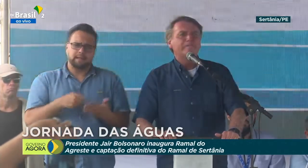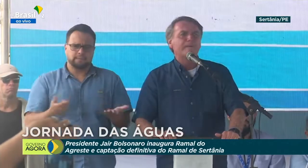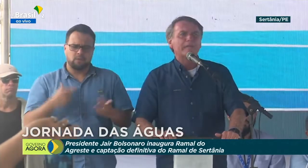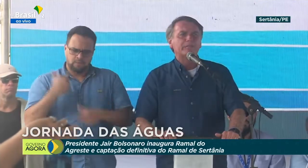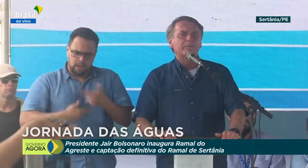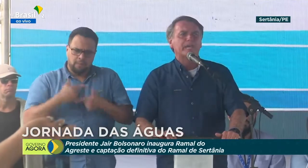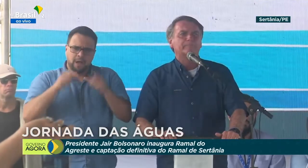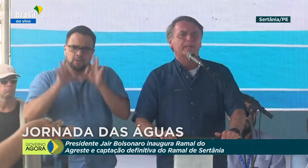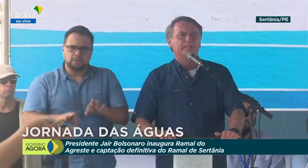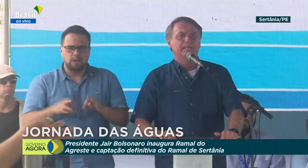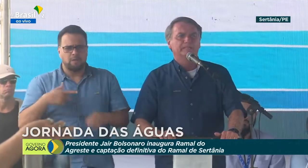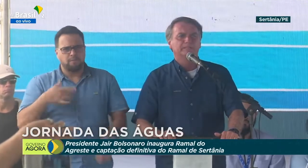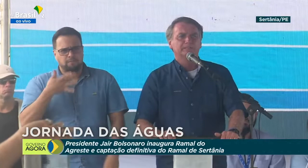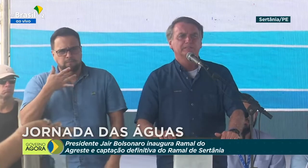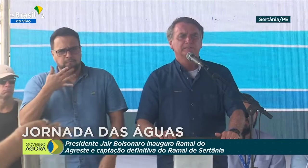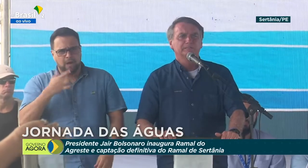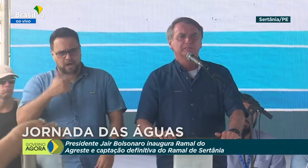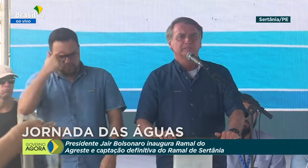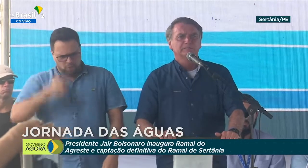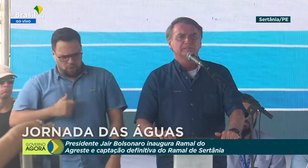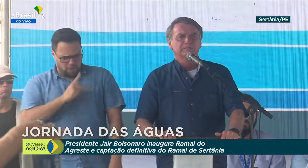Não é fácil ser presidente,